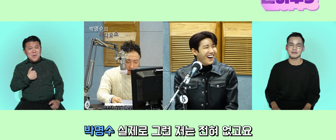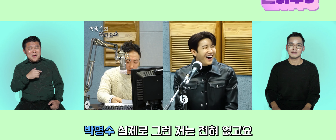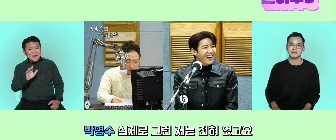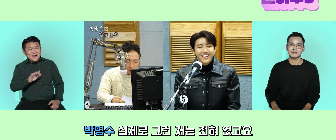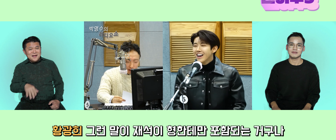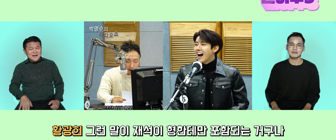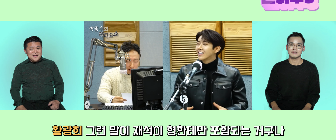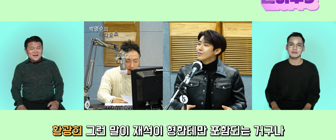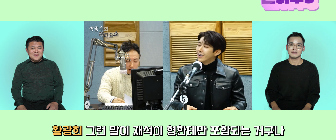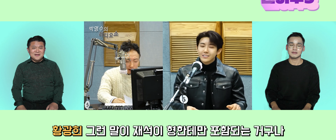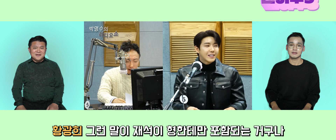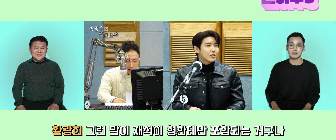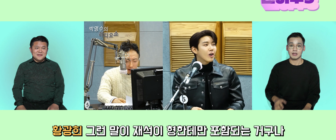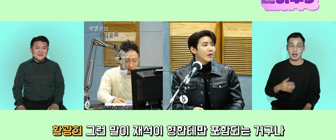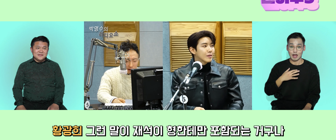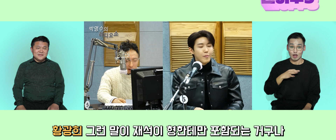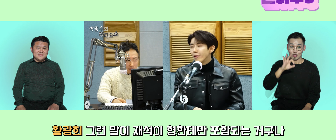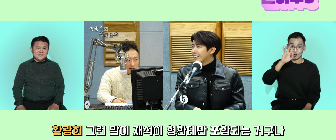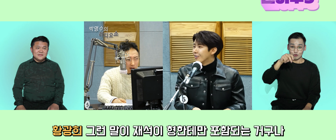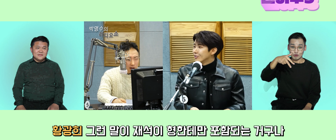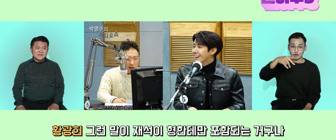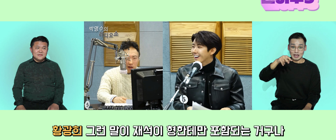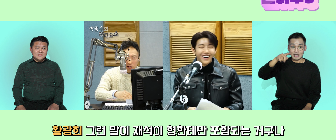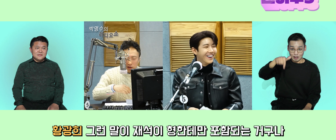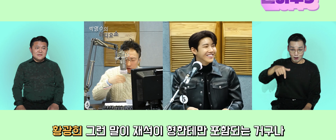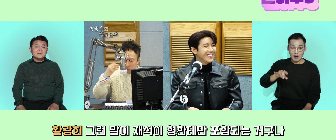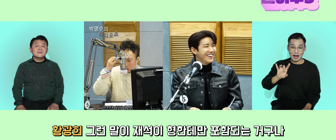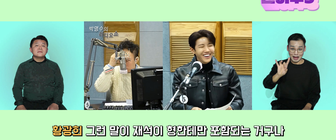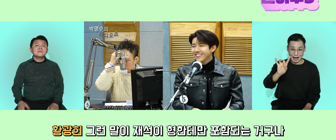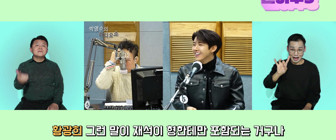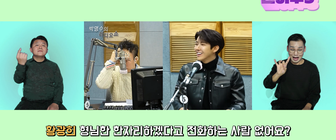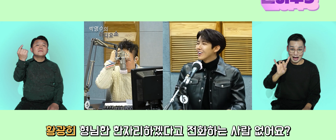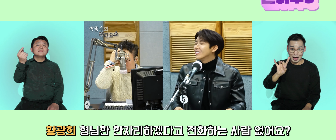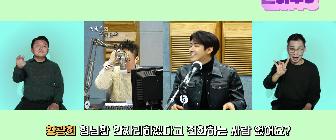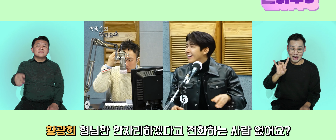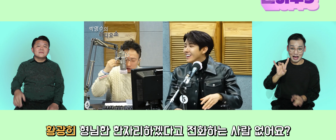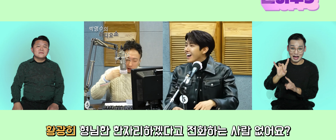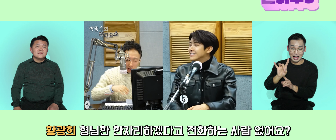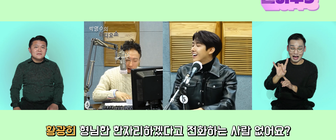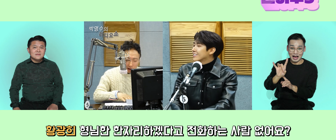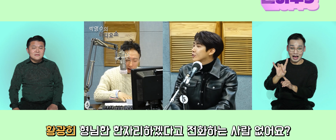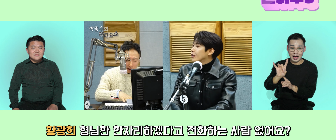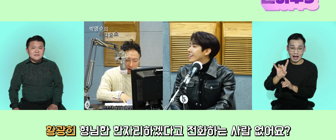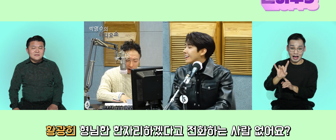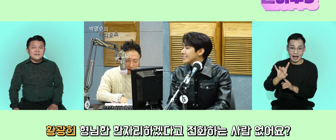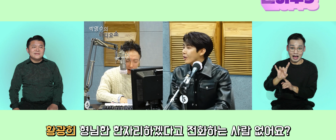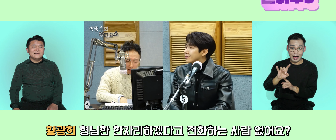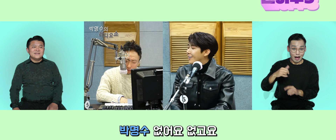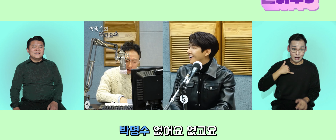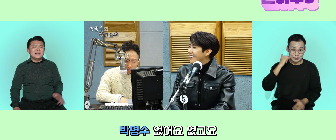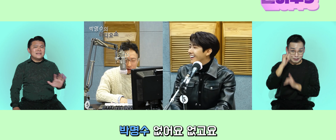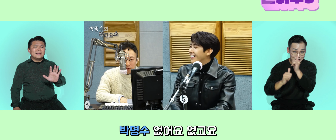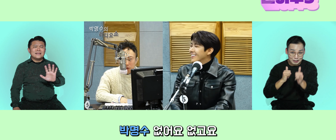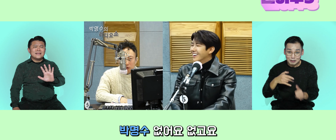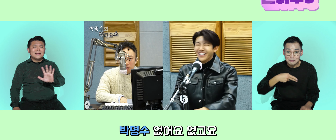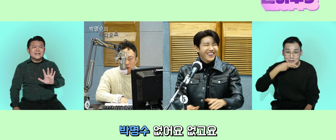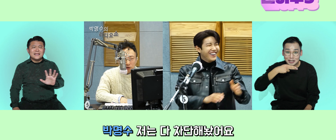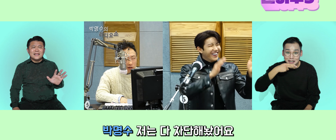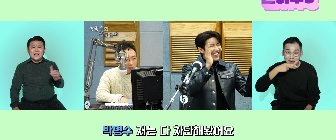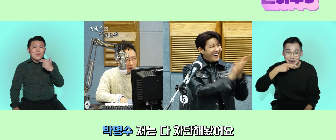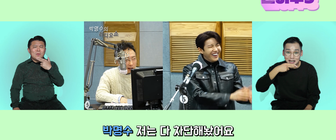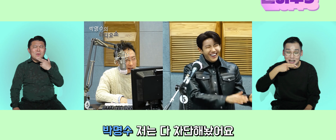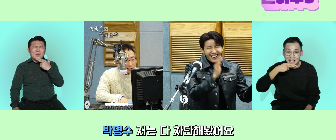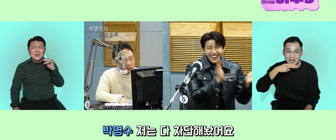광 아 그런 말이 재석이 형한테만 포함되는 거구나. 저는 이제 형님한테 한자리 하겠다고 전화해달라는 건 없어요? 없어요. 없고요.